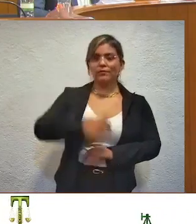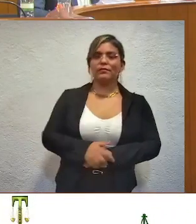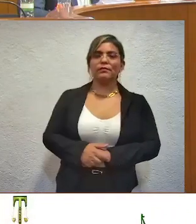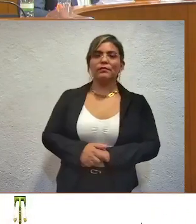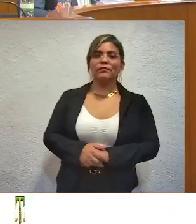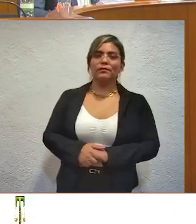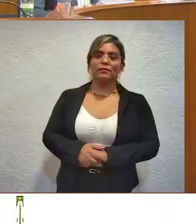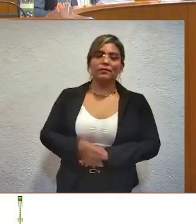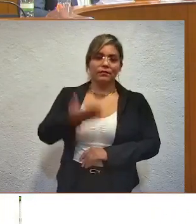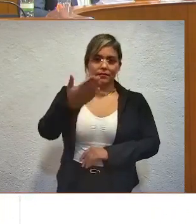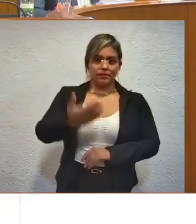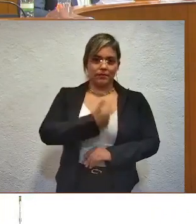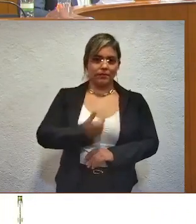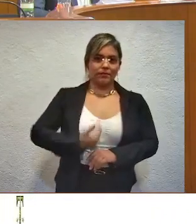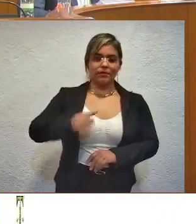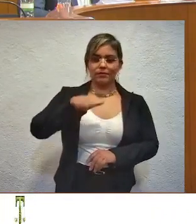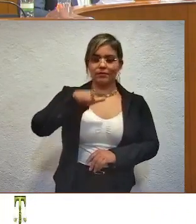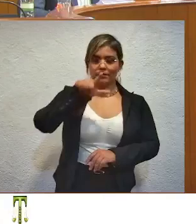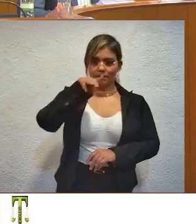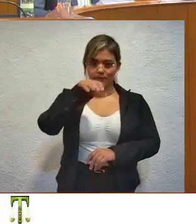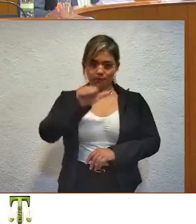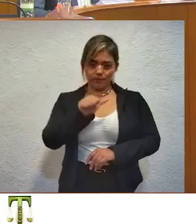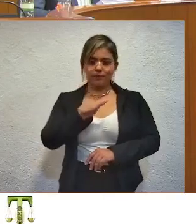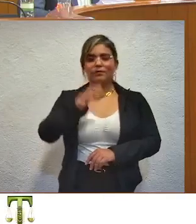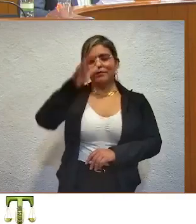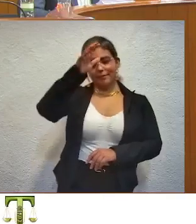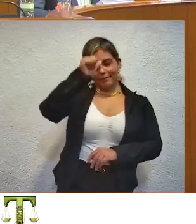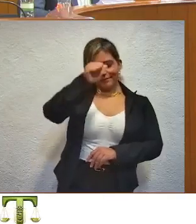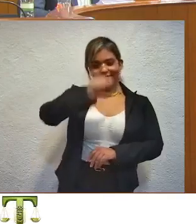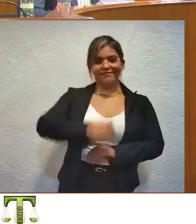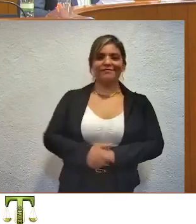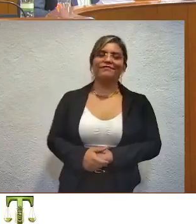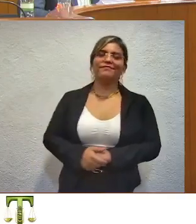ponencia. Magistrada presidenta Almadelia Eugenio Alcaraz. Con el proyecto.